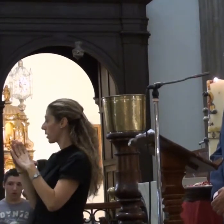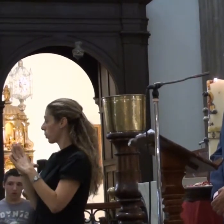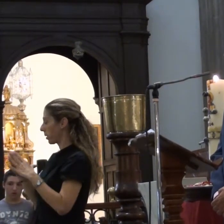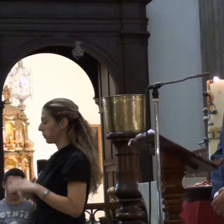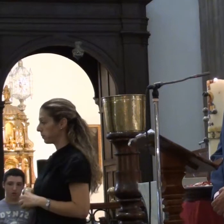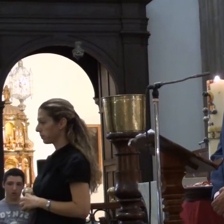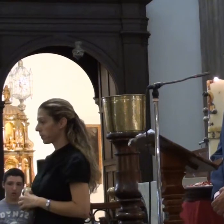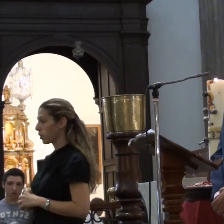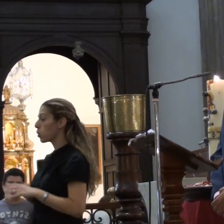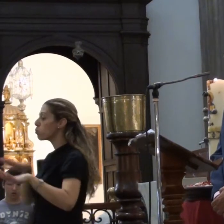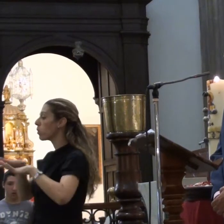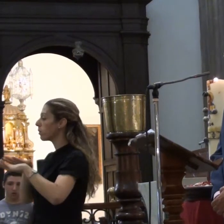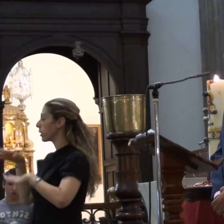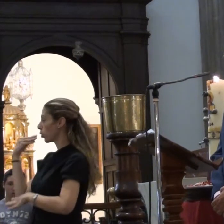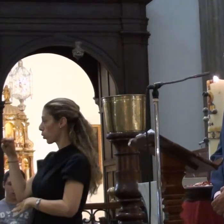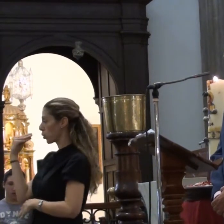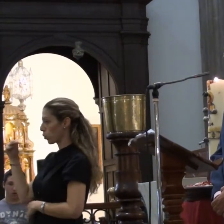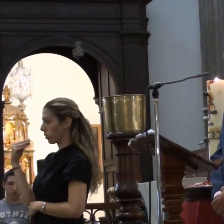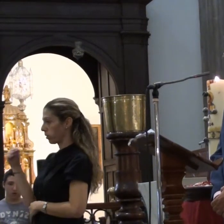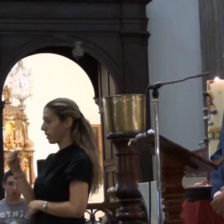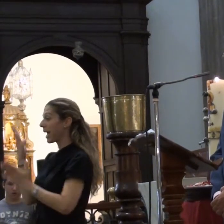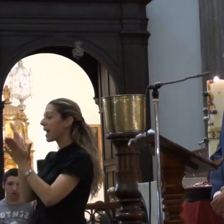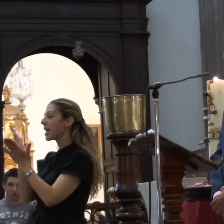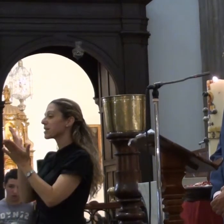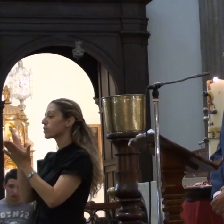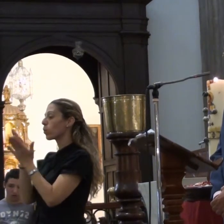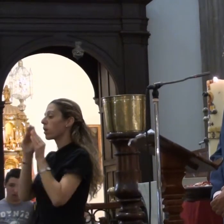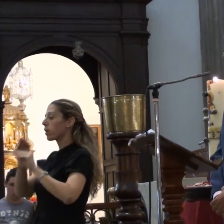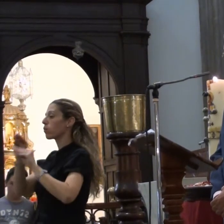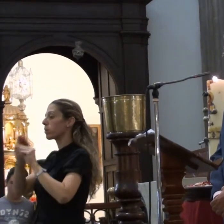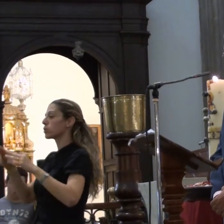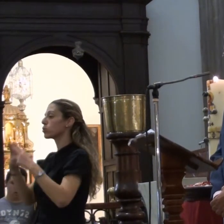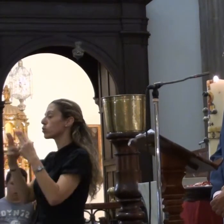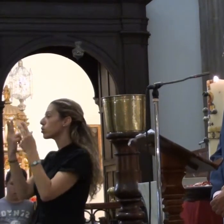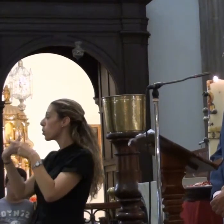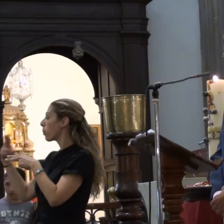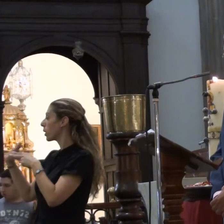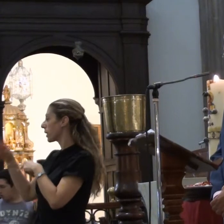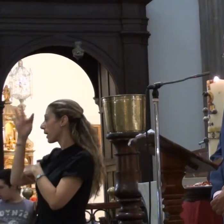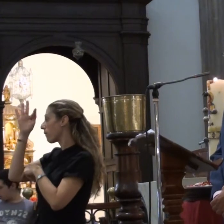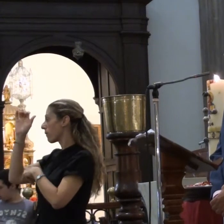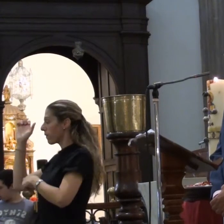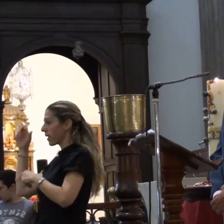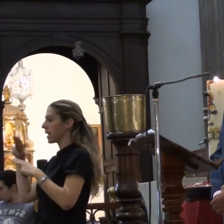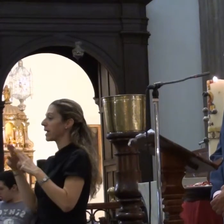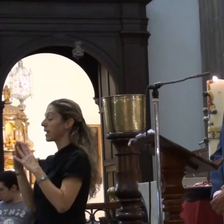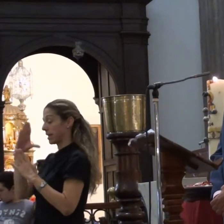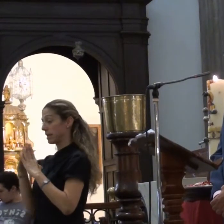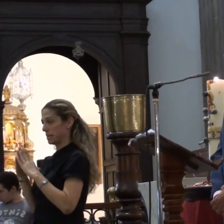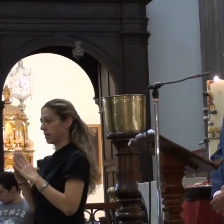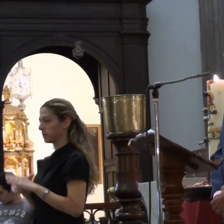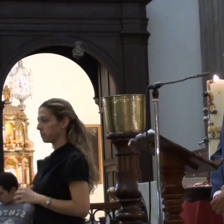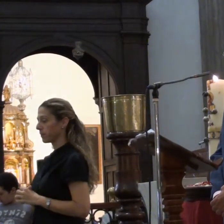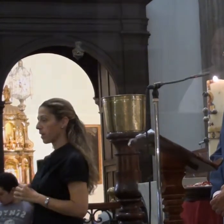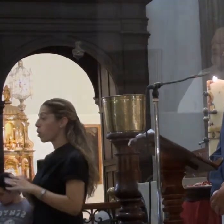movimiento Junior escuela de formación sociopolítica y fe cristiana y movimiento